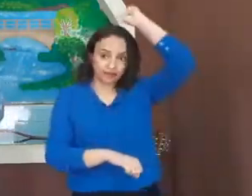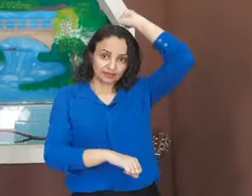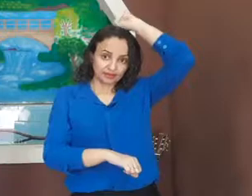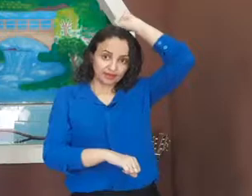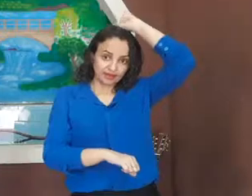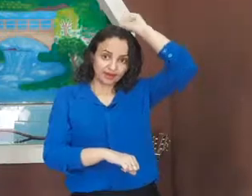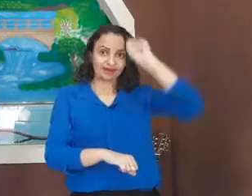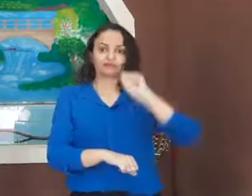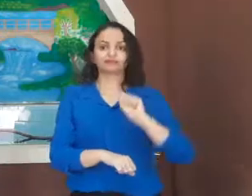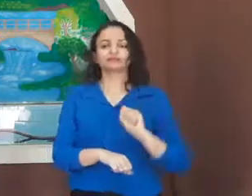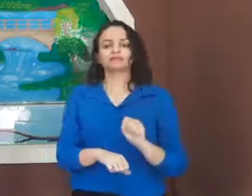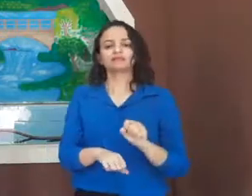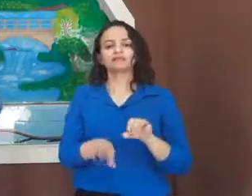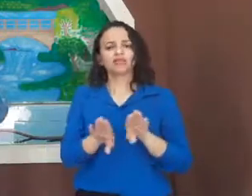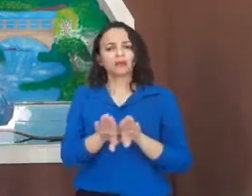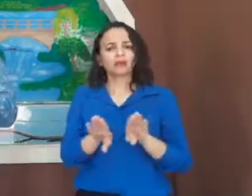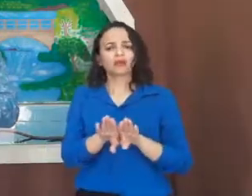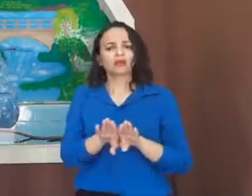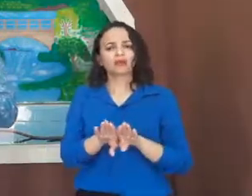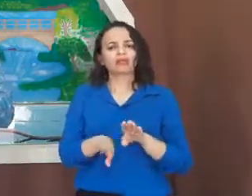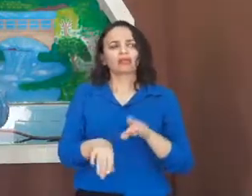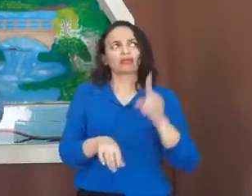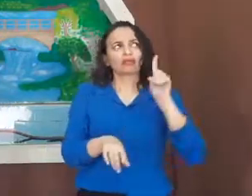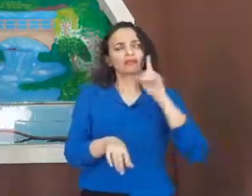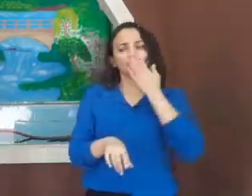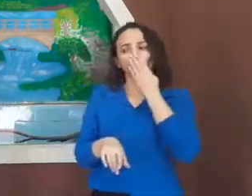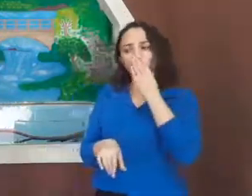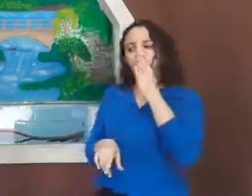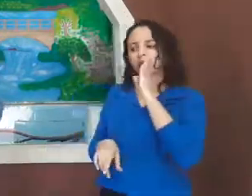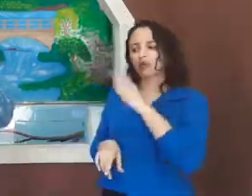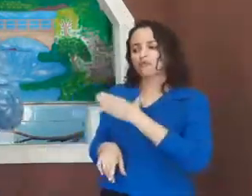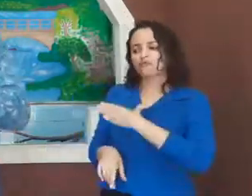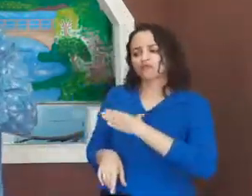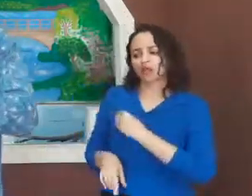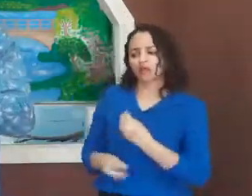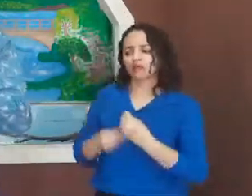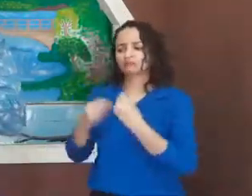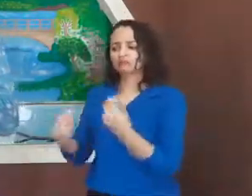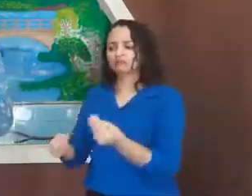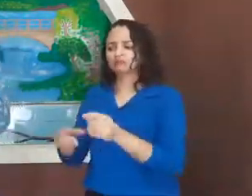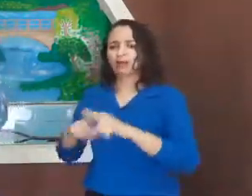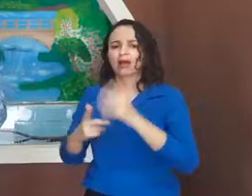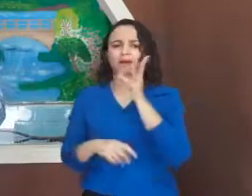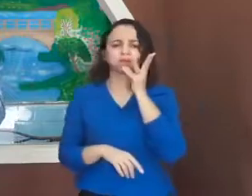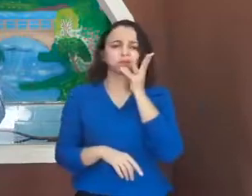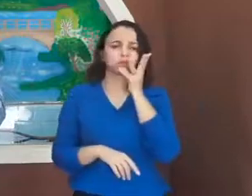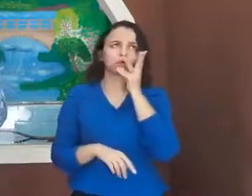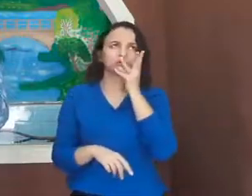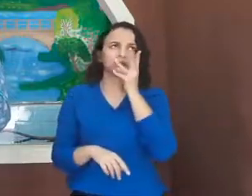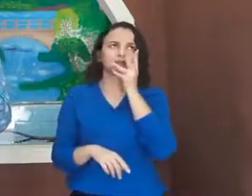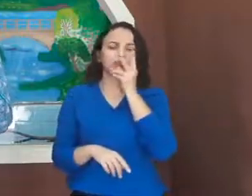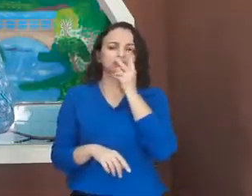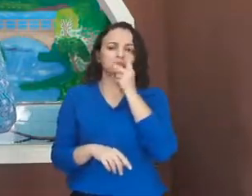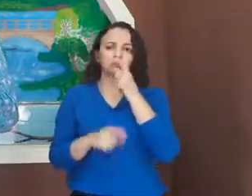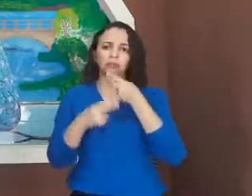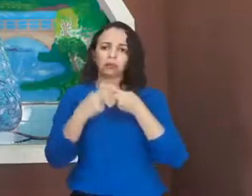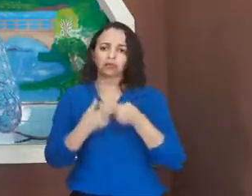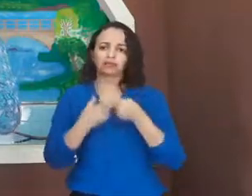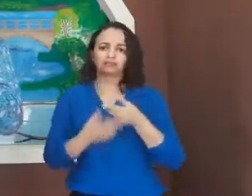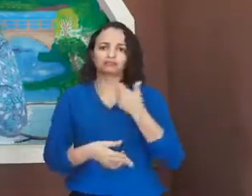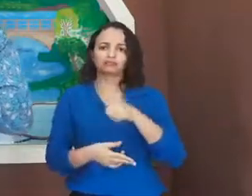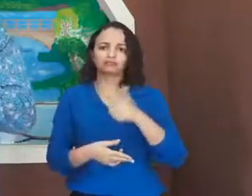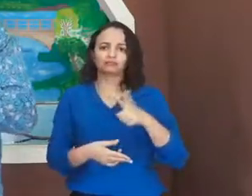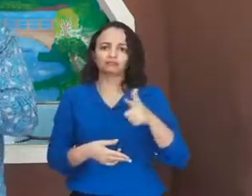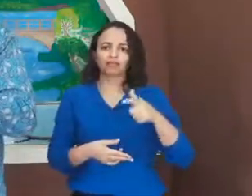estava demorando. Então Sara falou: então deite com a escrava e tenha um filho com ela.